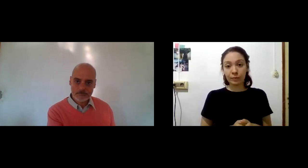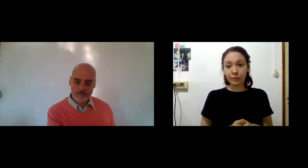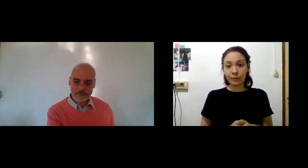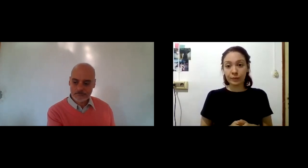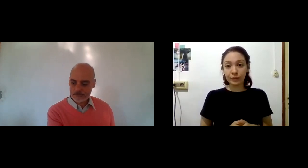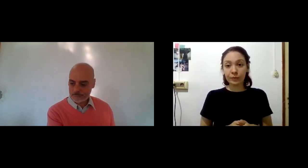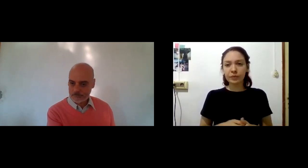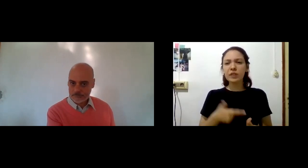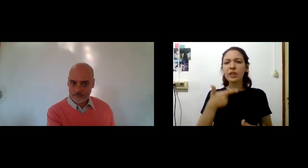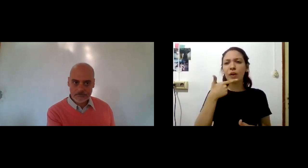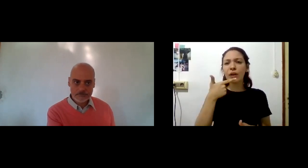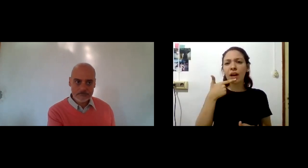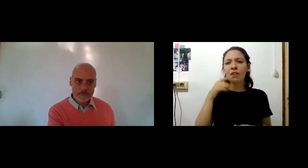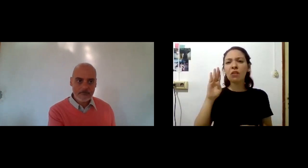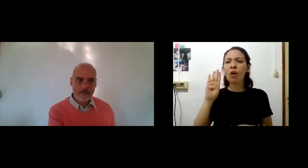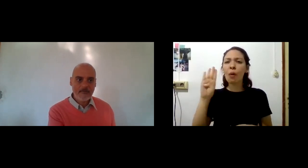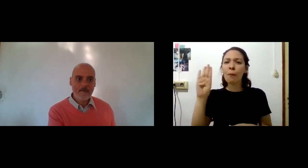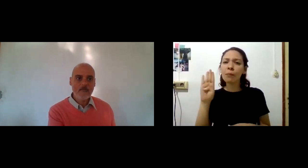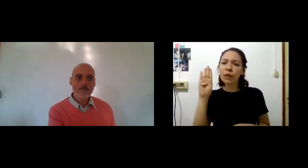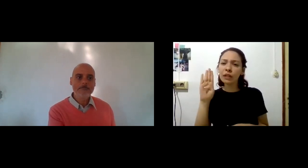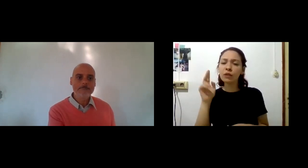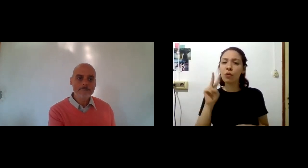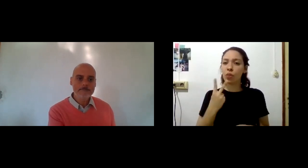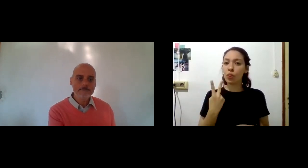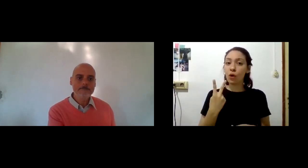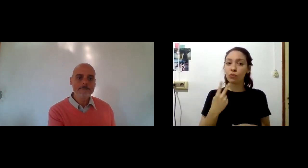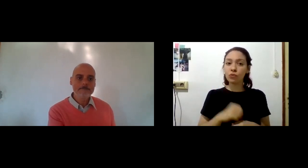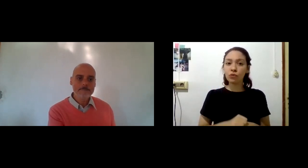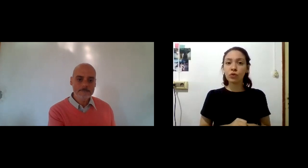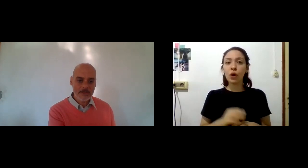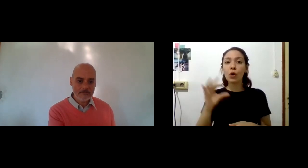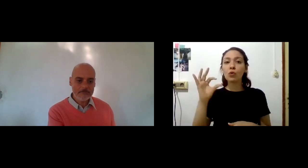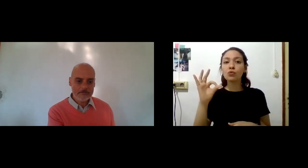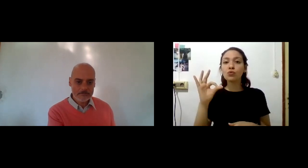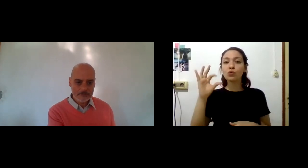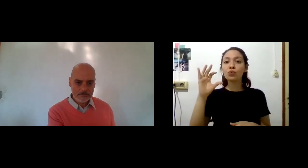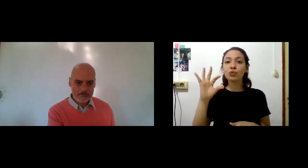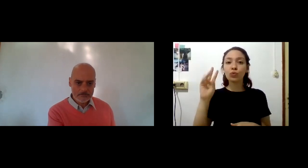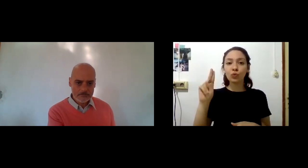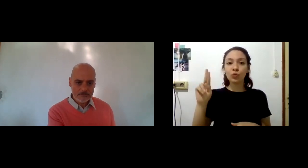Leonardo, hay 2 manitos que aparecieron ahora. Susana Echenique es una. Bien.